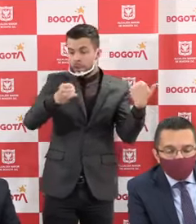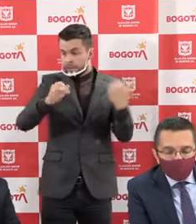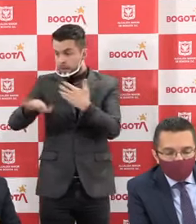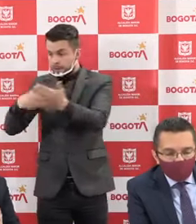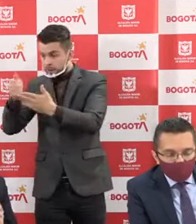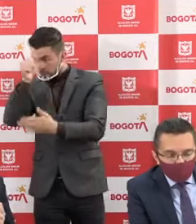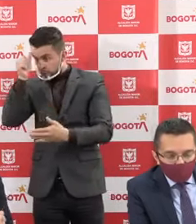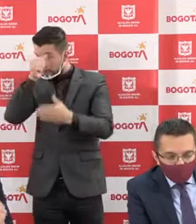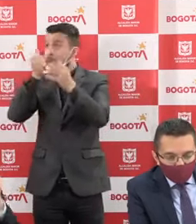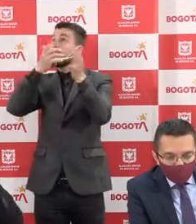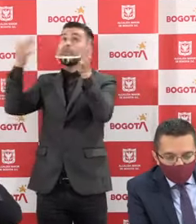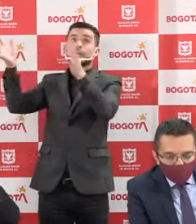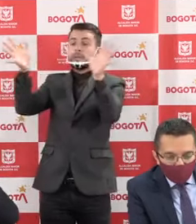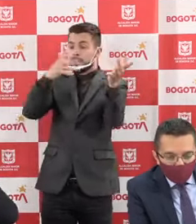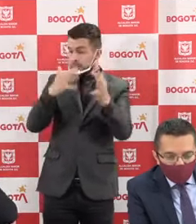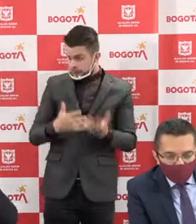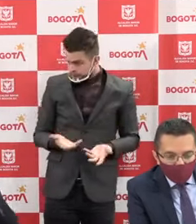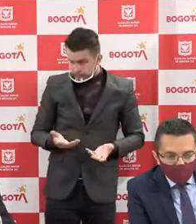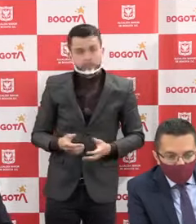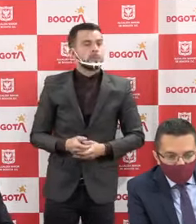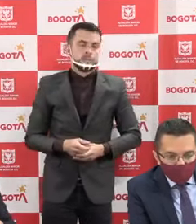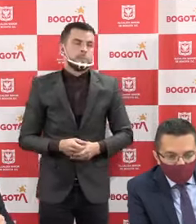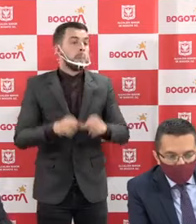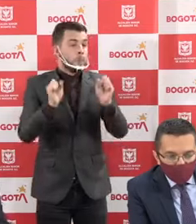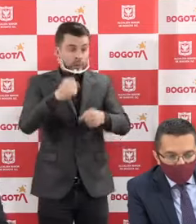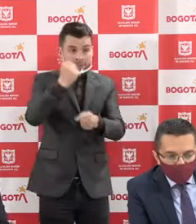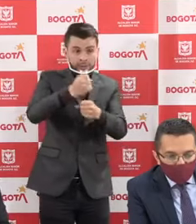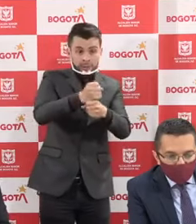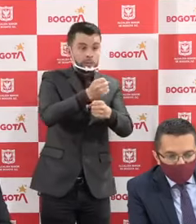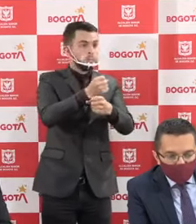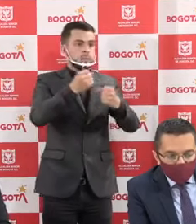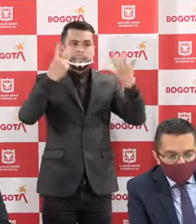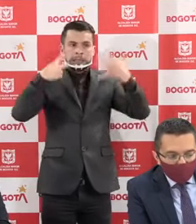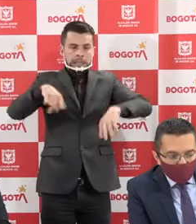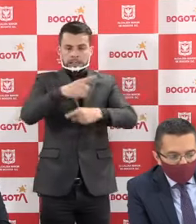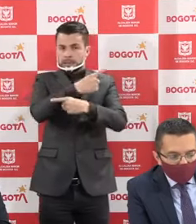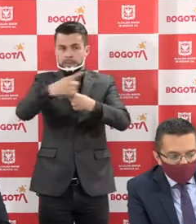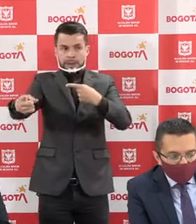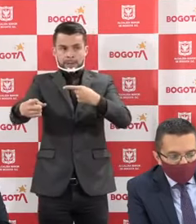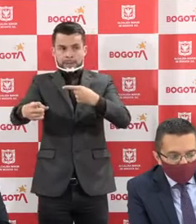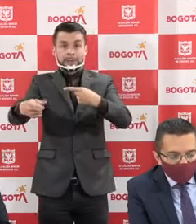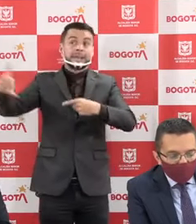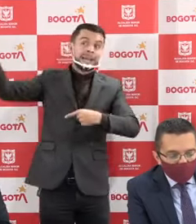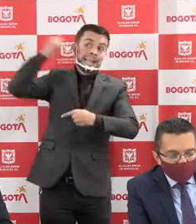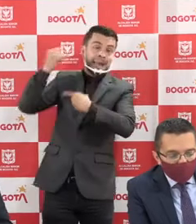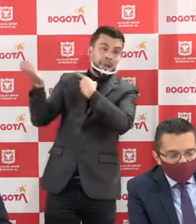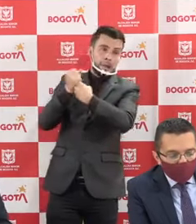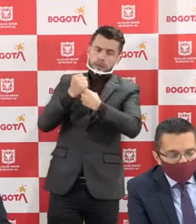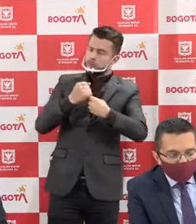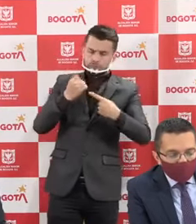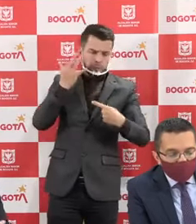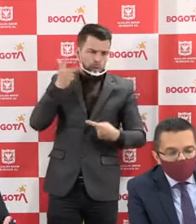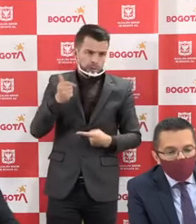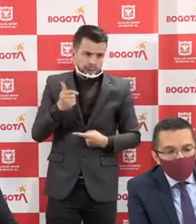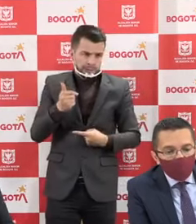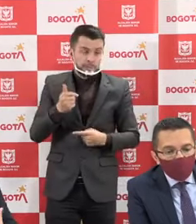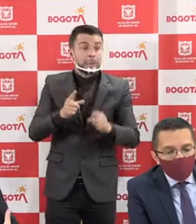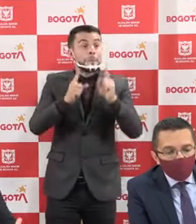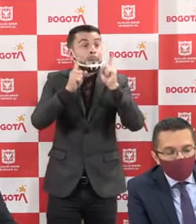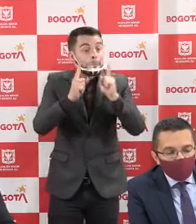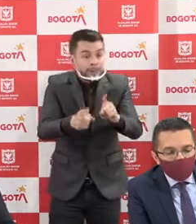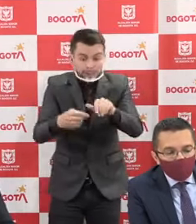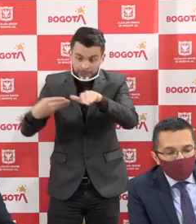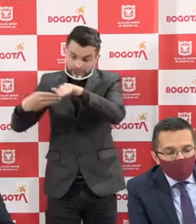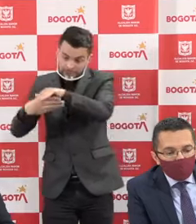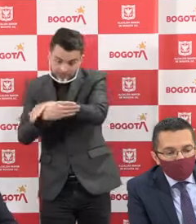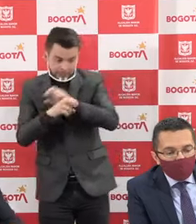los restaurantes pueden funcionar siete días a la semana con domicilios y atendiendo público bien sea adentro o afuera